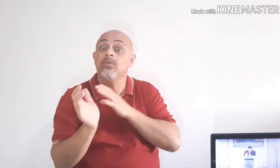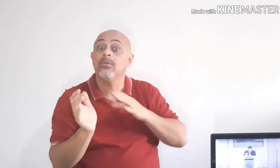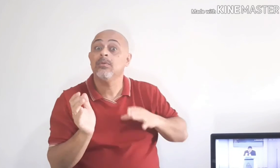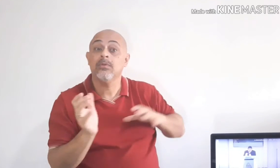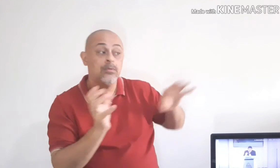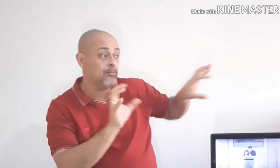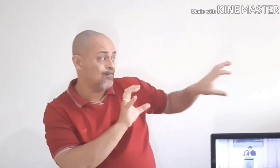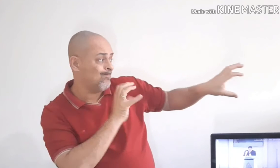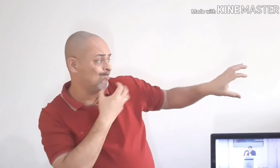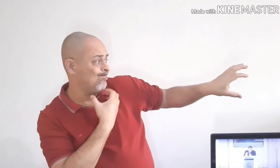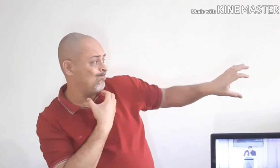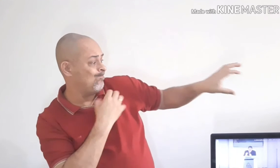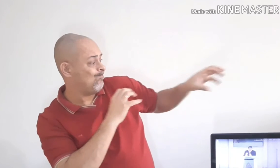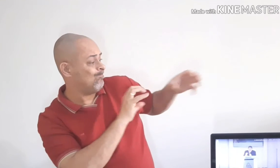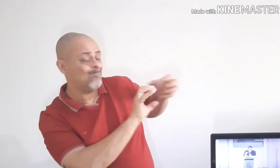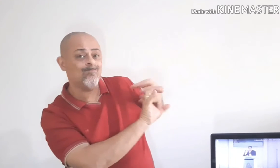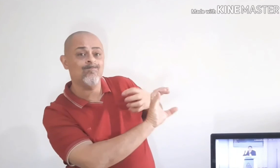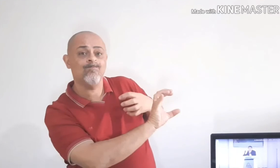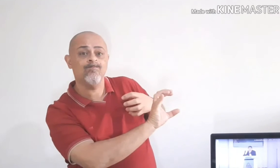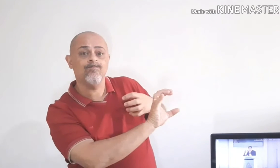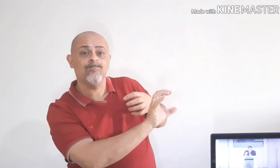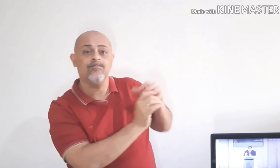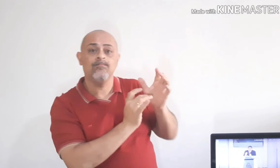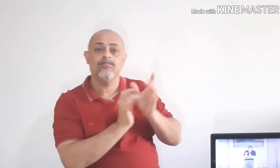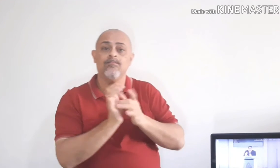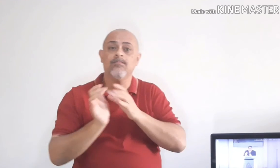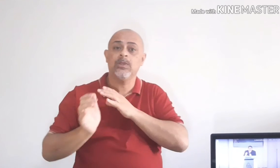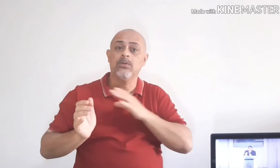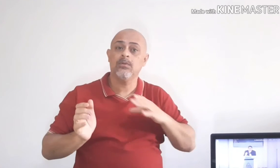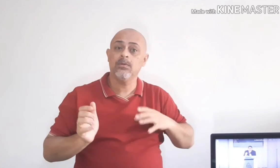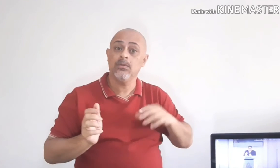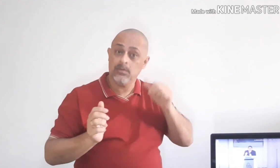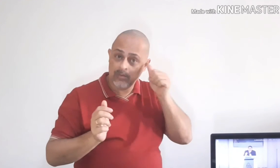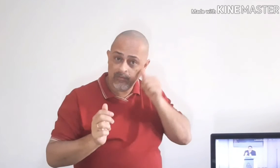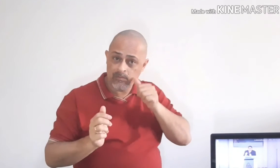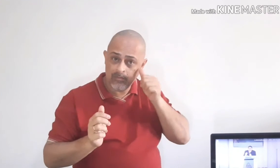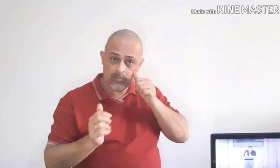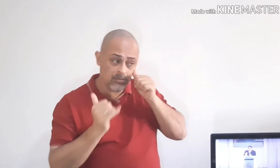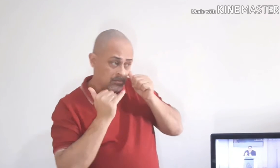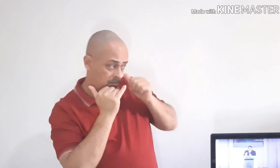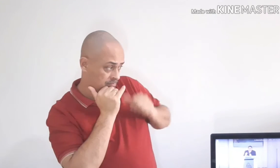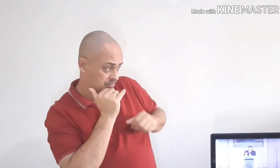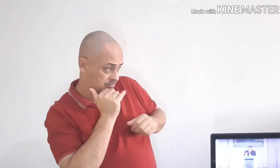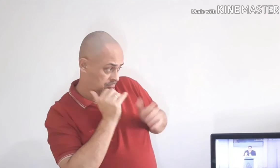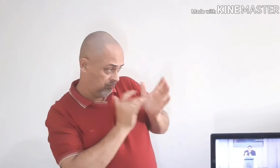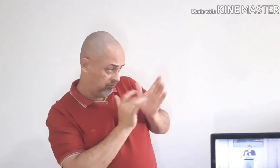compadeceu dela. Ele disse: não chores.